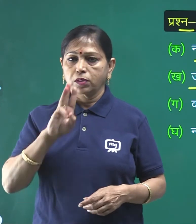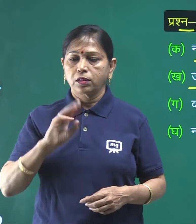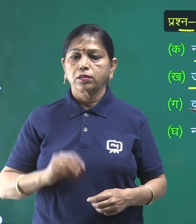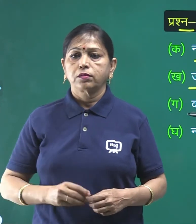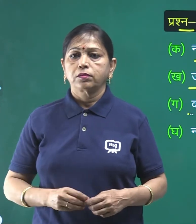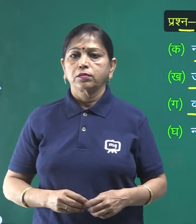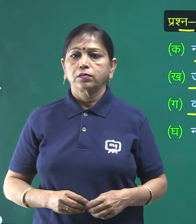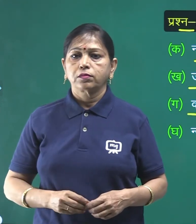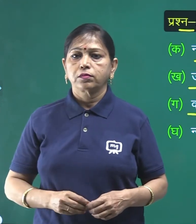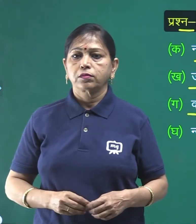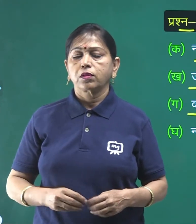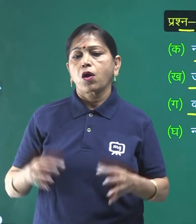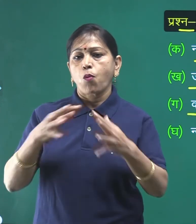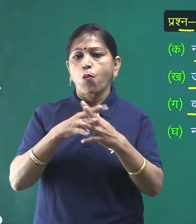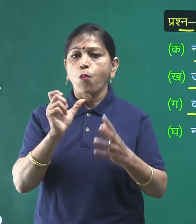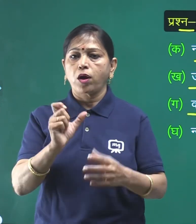3 वाट,